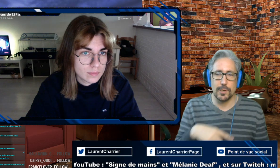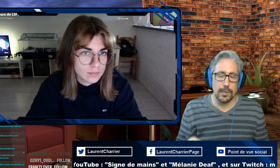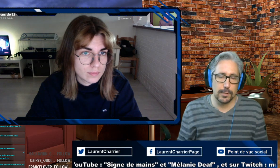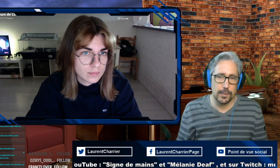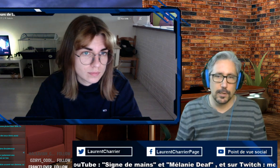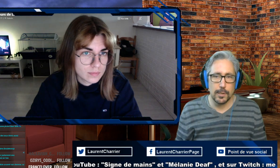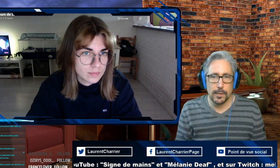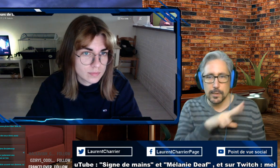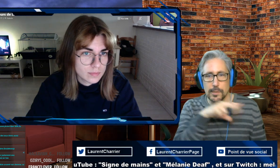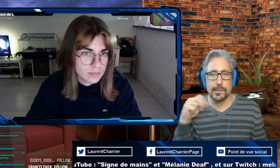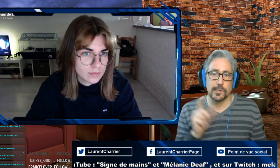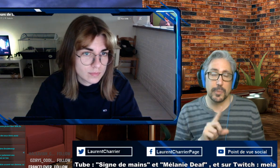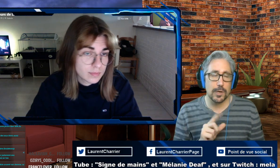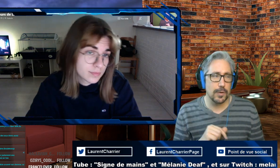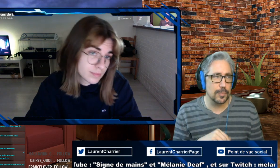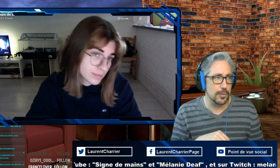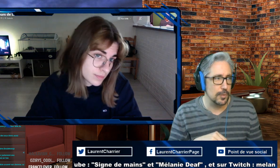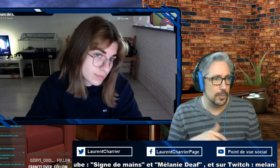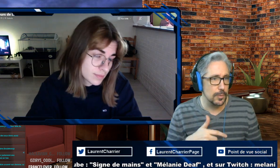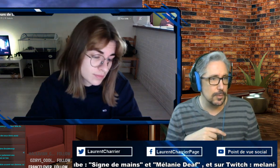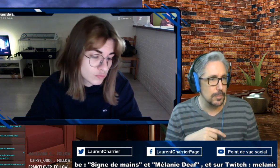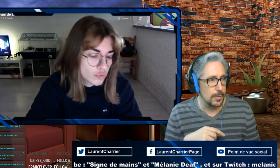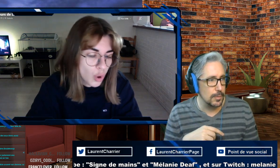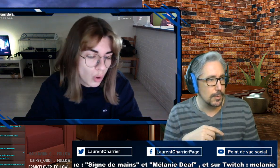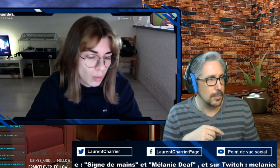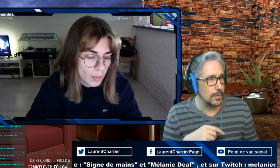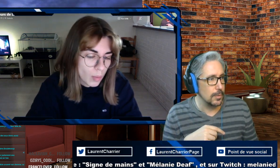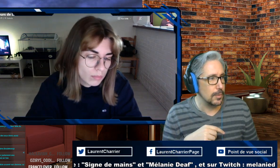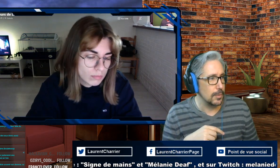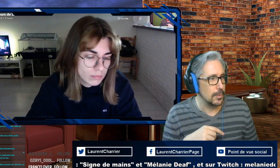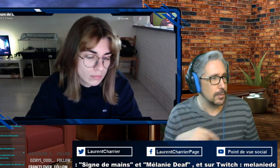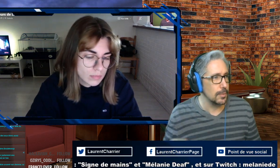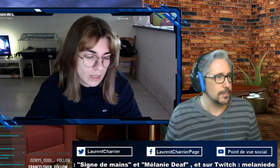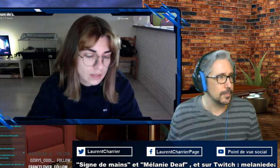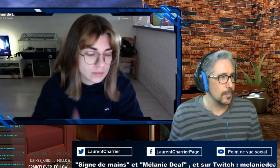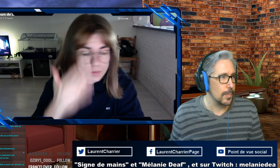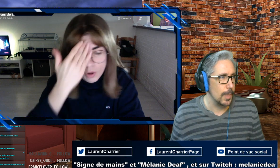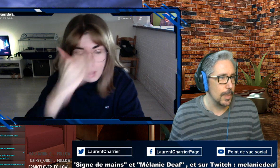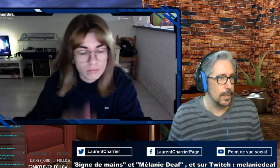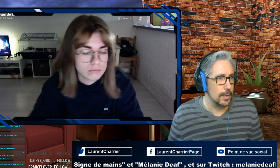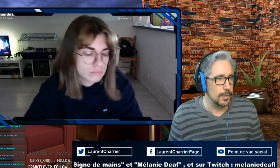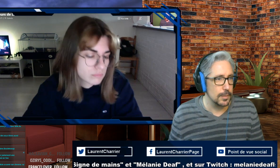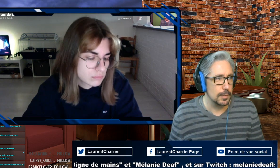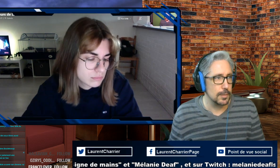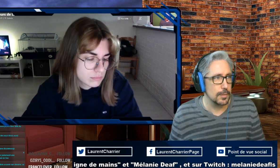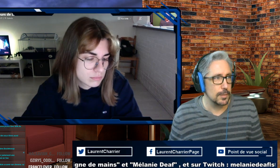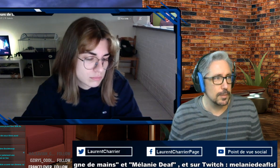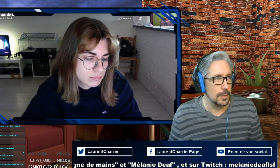changer, c'est pas grave. Non mais bon. Ça va.